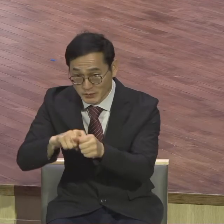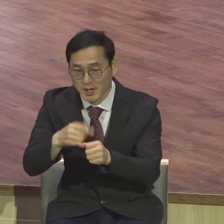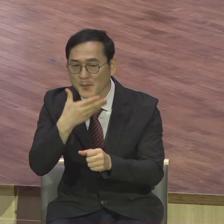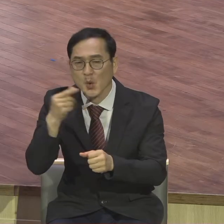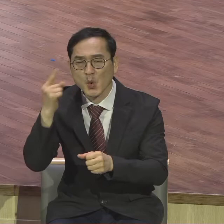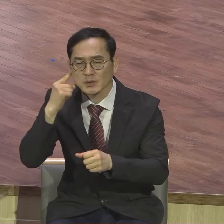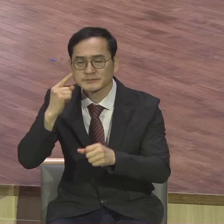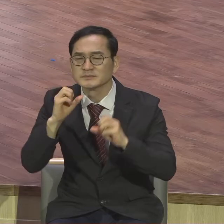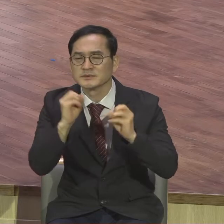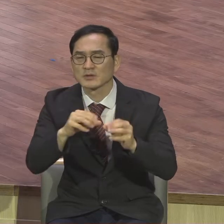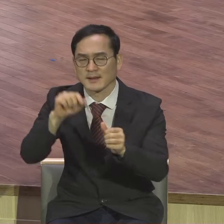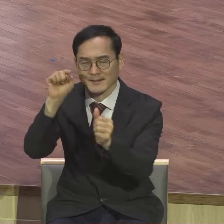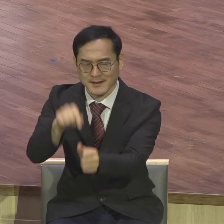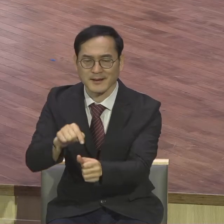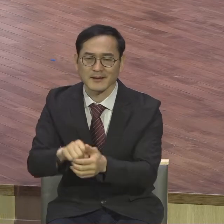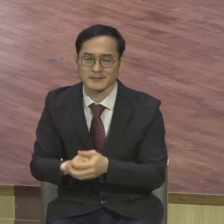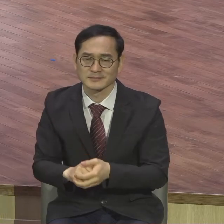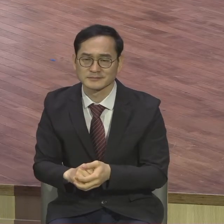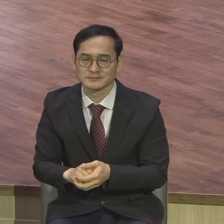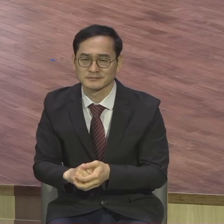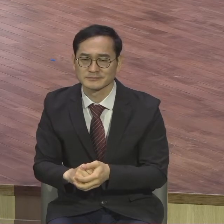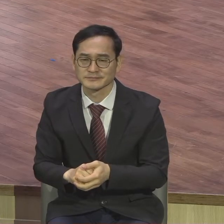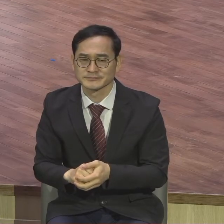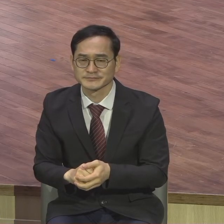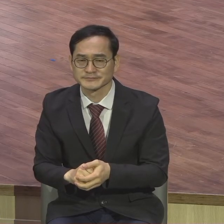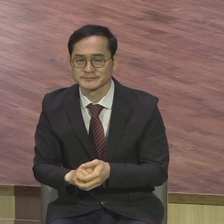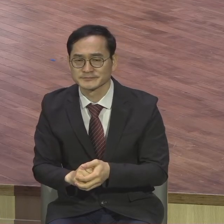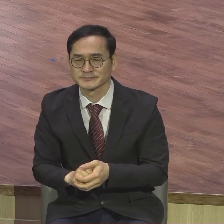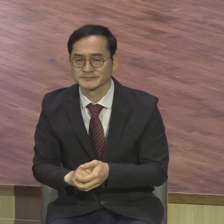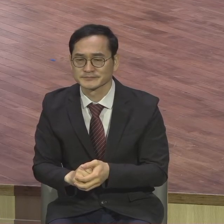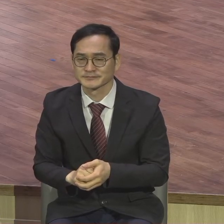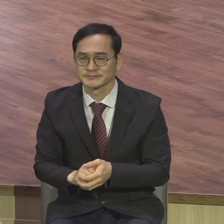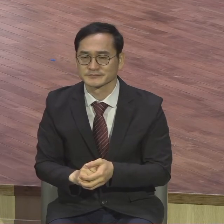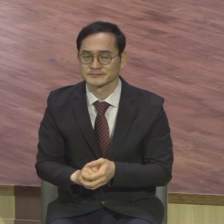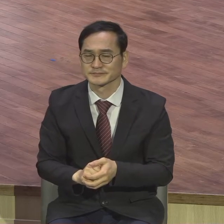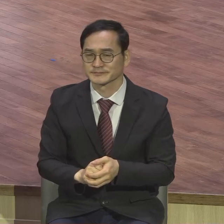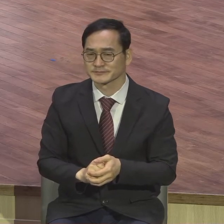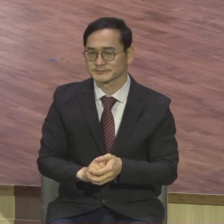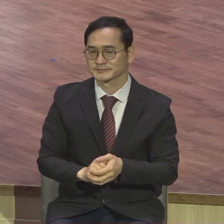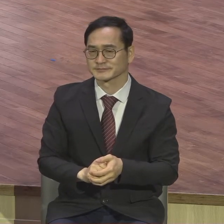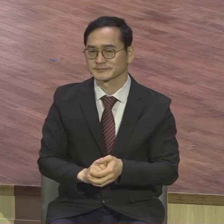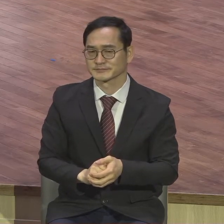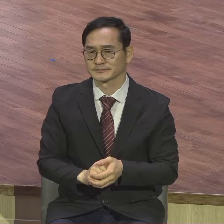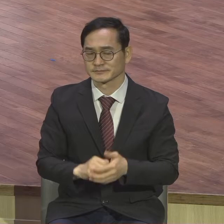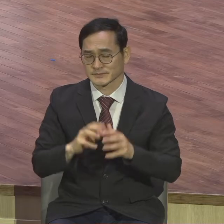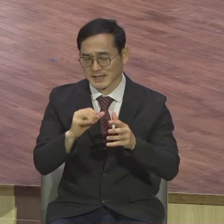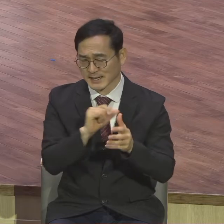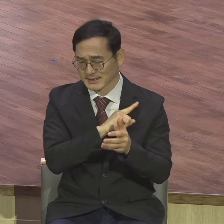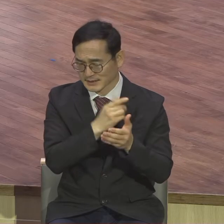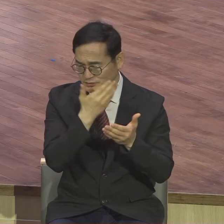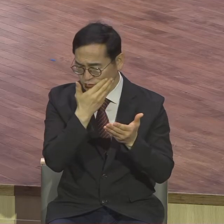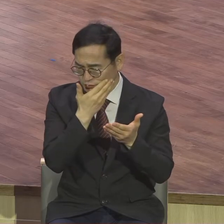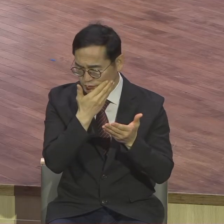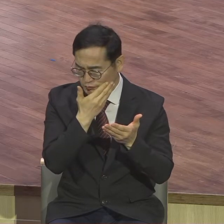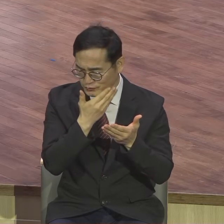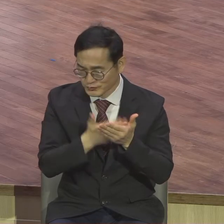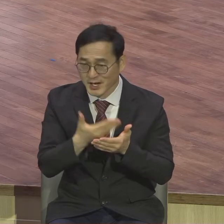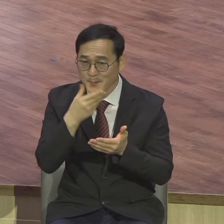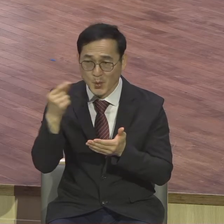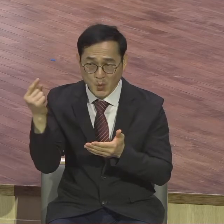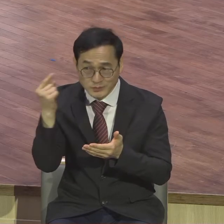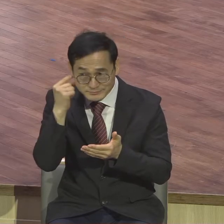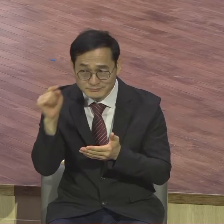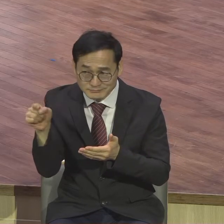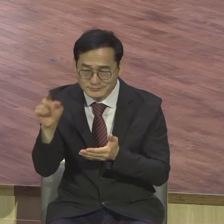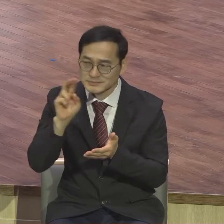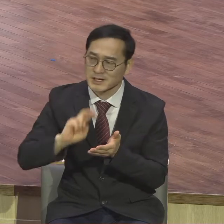아직 살려준 줄 믿읍시다. 세상에 가장 소중한 복음인데 열창을 했습니다. 최선을 다해서